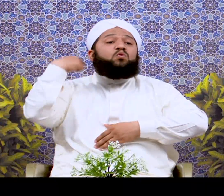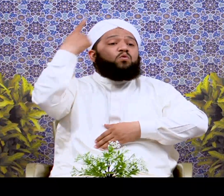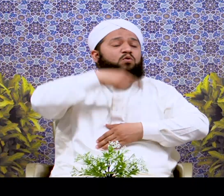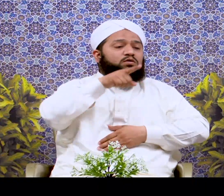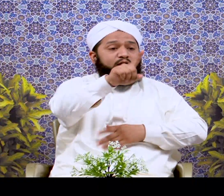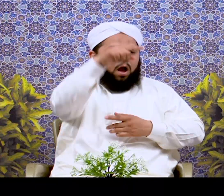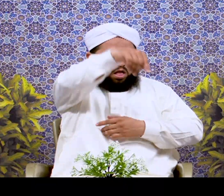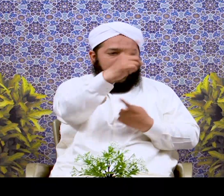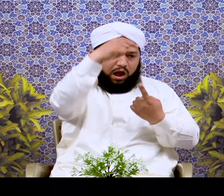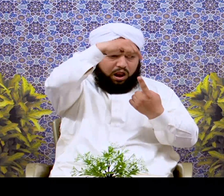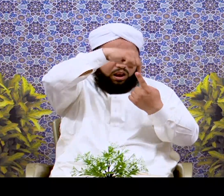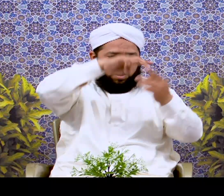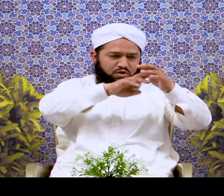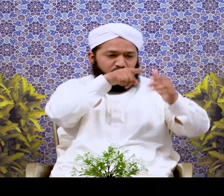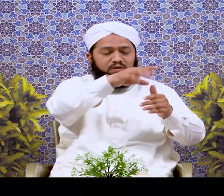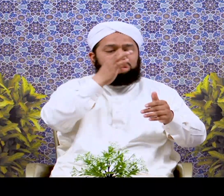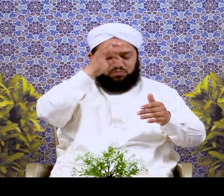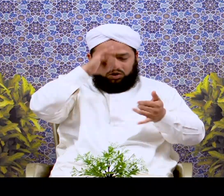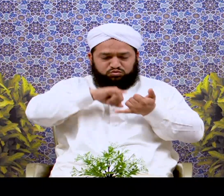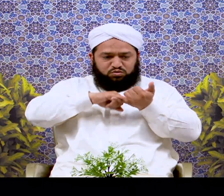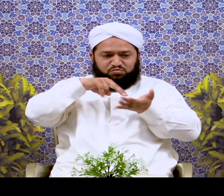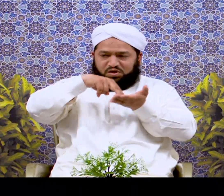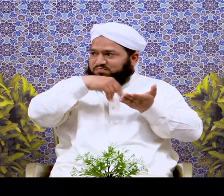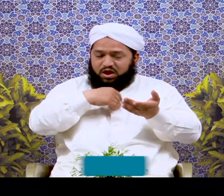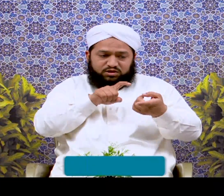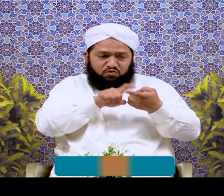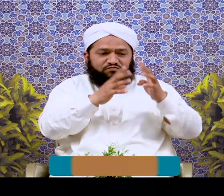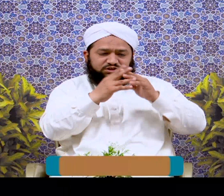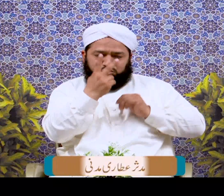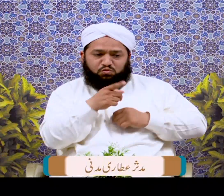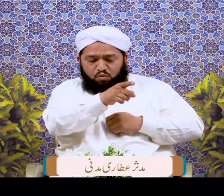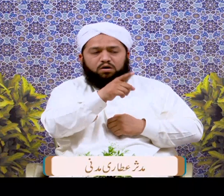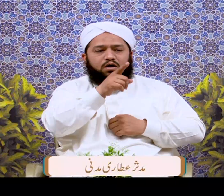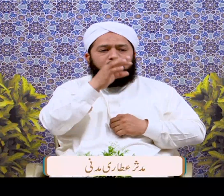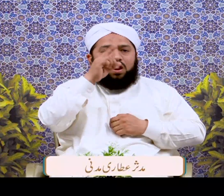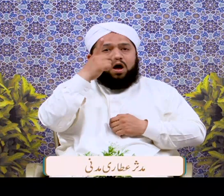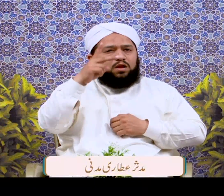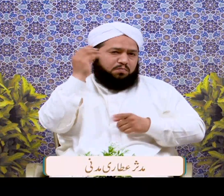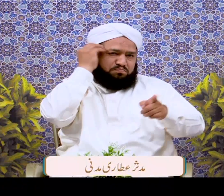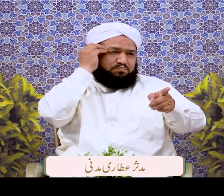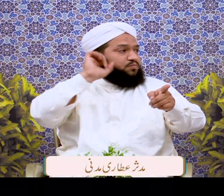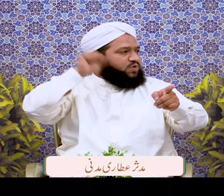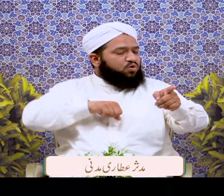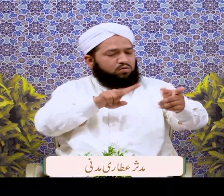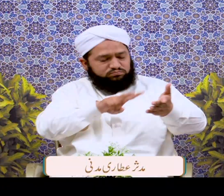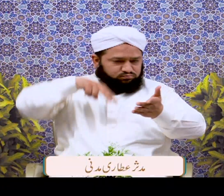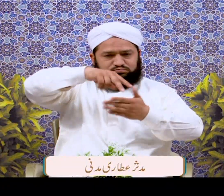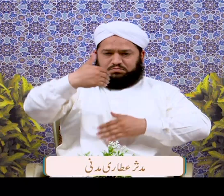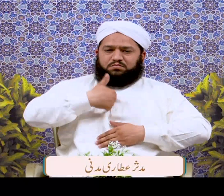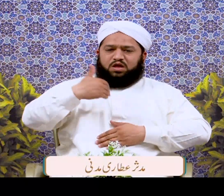برقیہ رحمۃ اللہ علیہ جو حضرت سلیمان علیہ السلام کے وزیر ہیں یہ اسم اعظم جانتے تھے۔ انہوں نے عرض کیا کہ میں اسے آپ